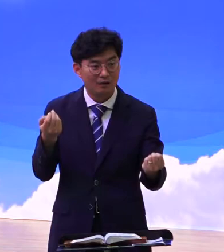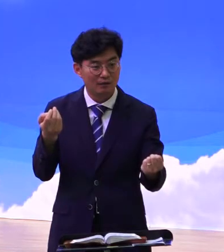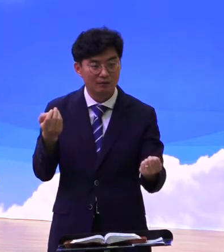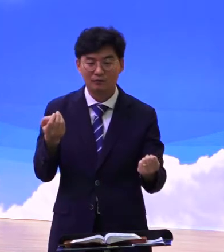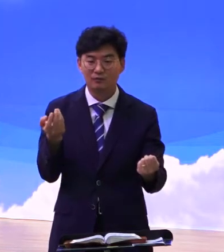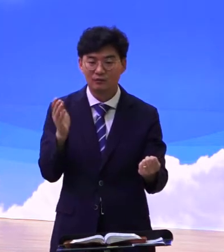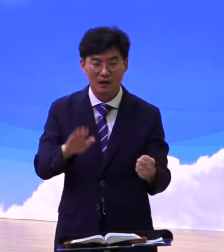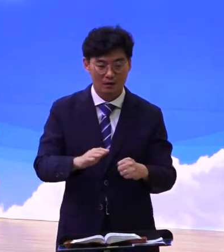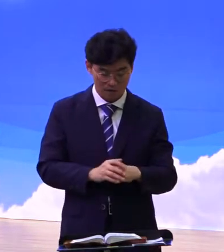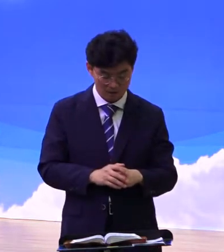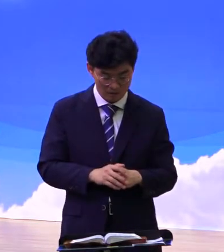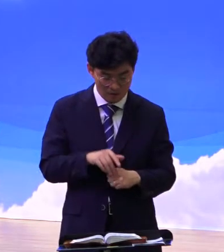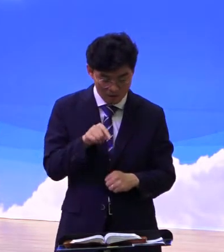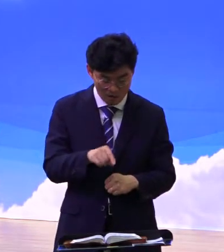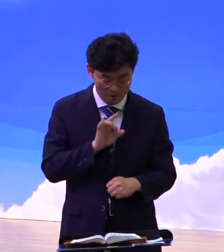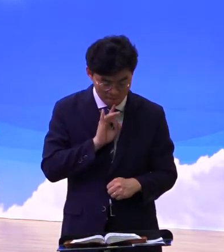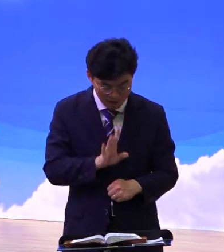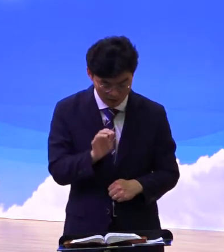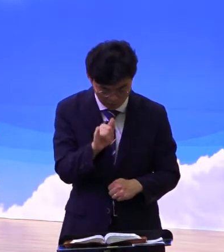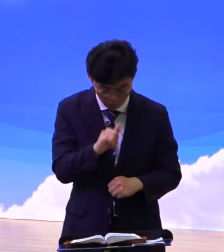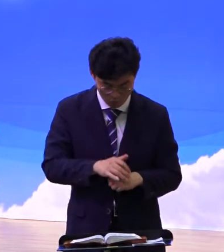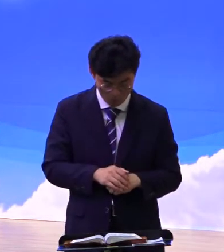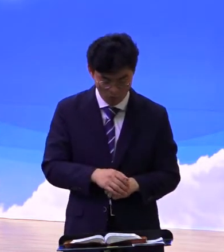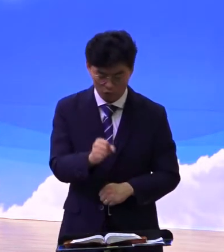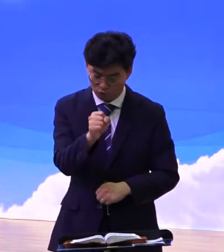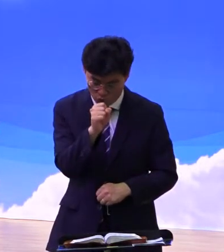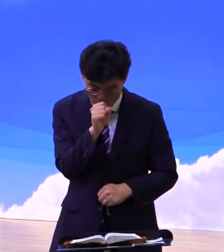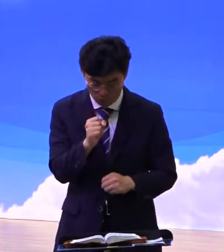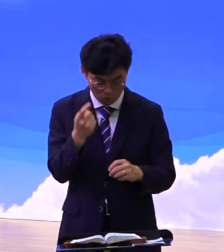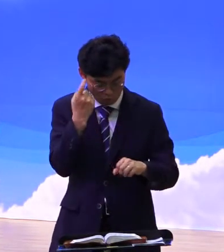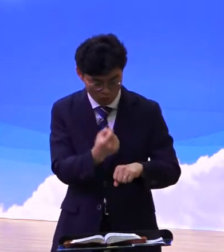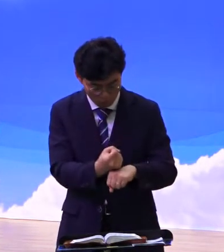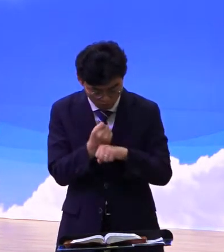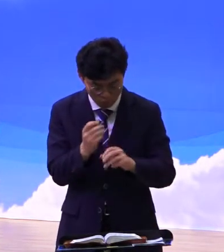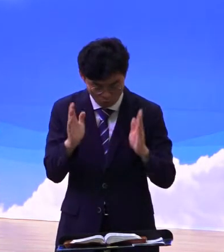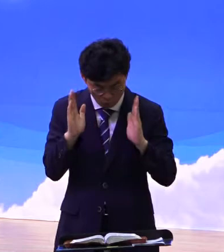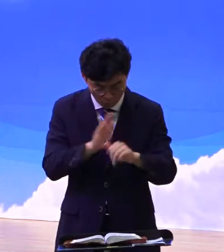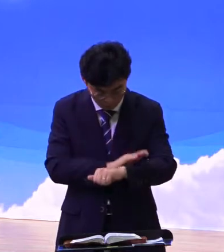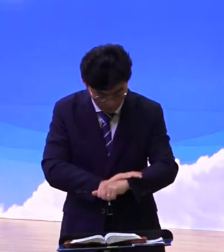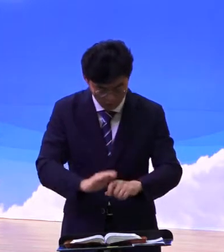편지를 보냈을 법한데 그런 기록이 전혀 없습니다.